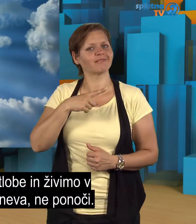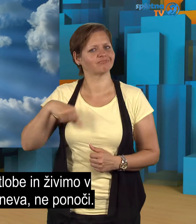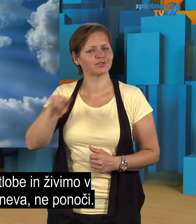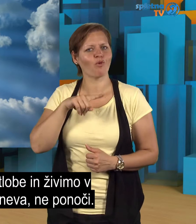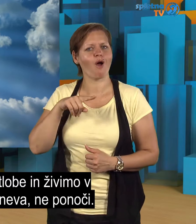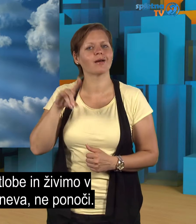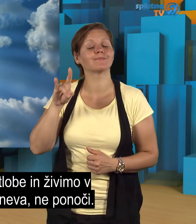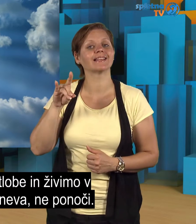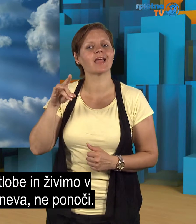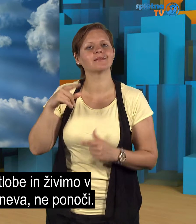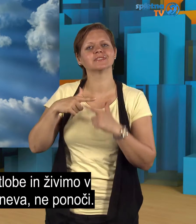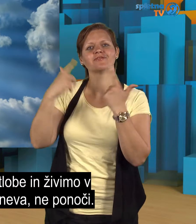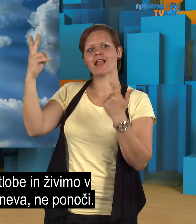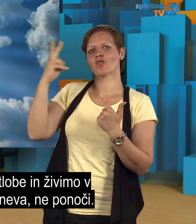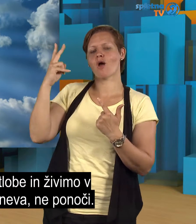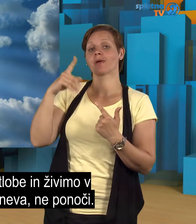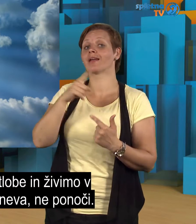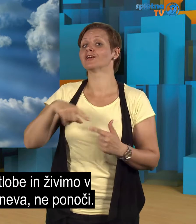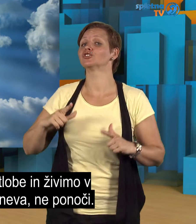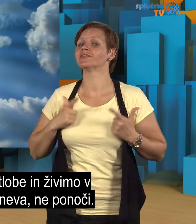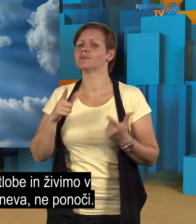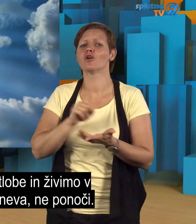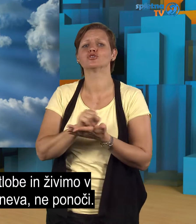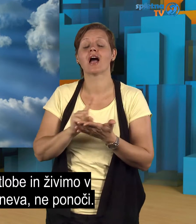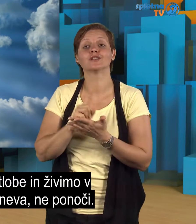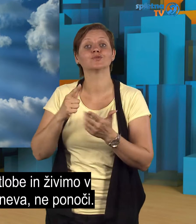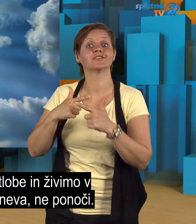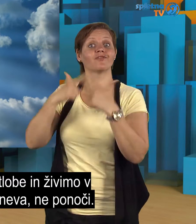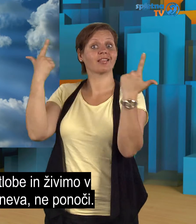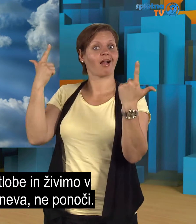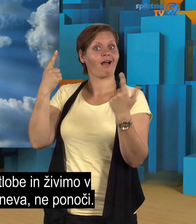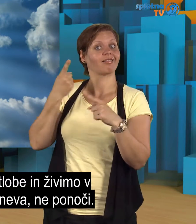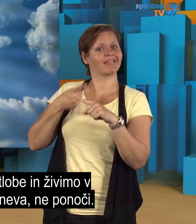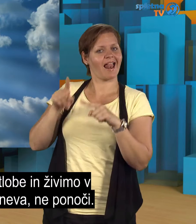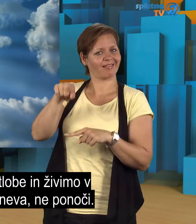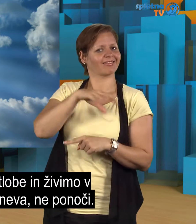Ljudje smo bitja svetlobe in živimo v času svetlega dela dneva, ne ponoči.